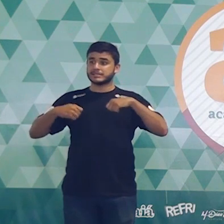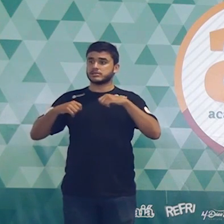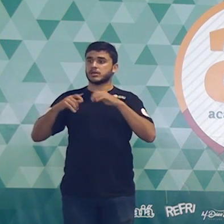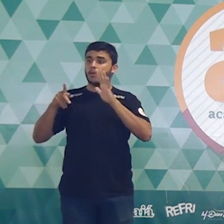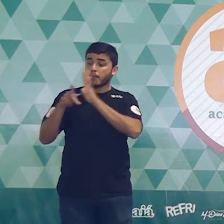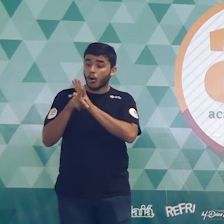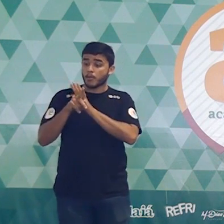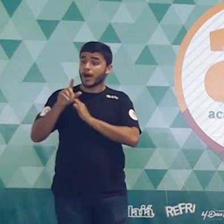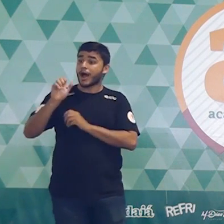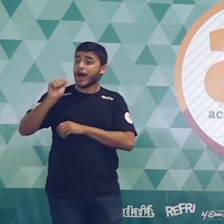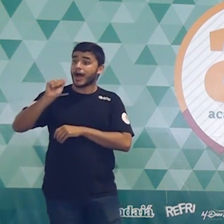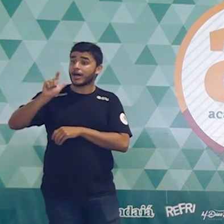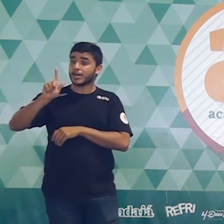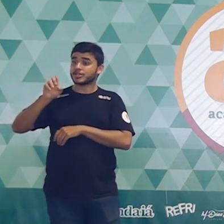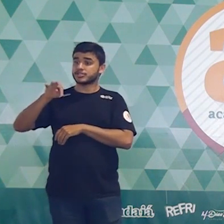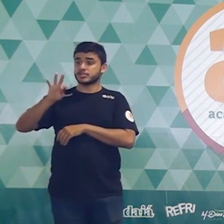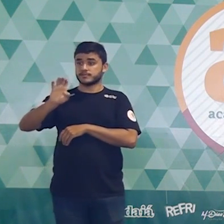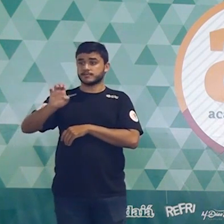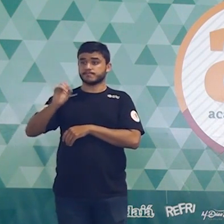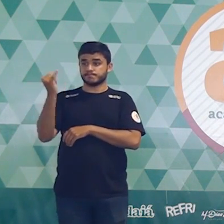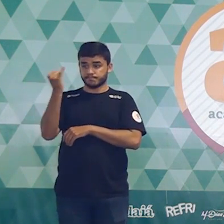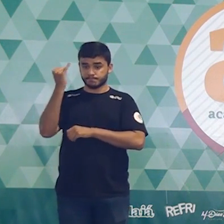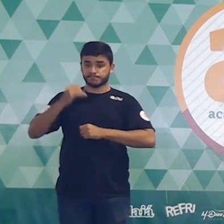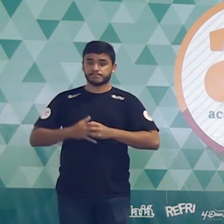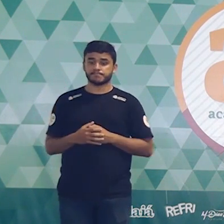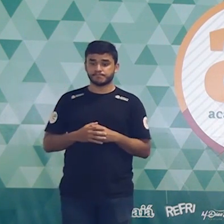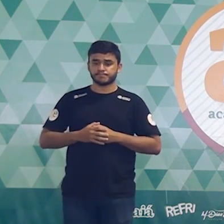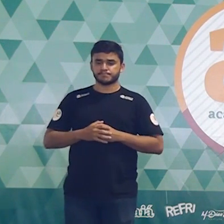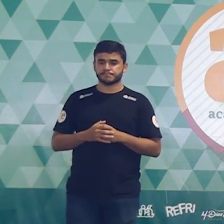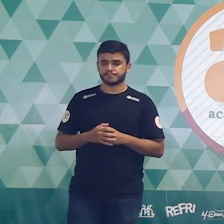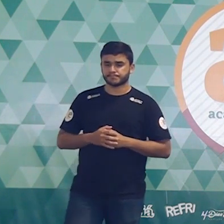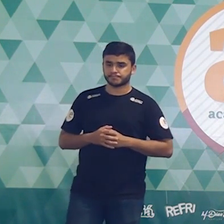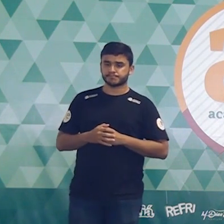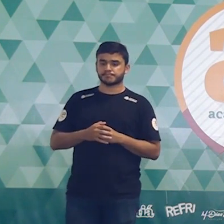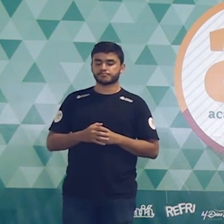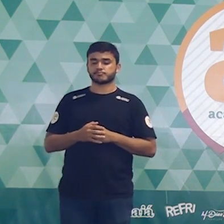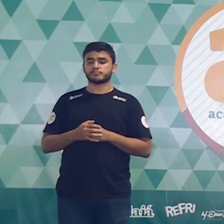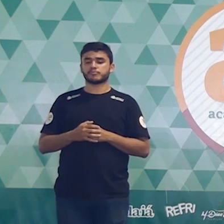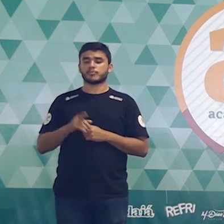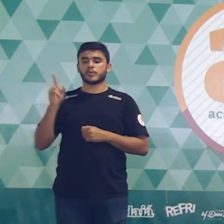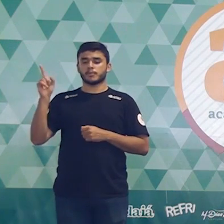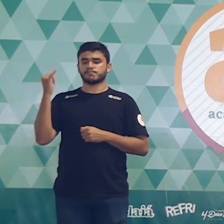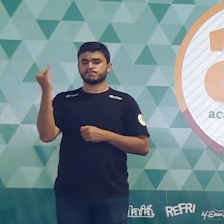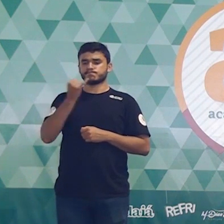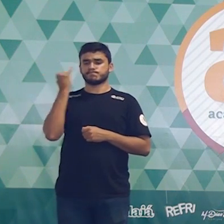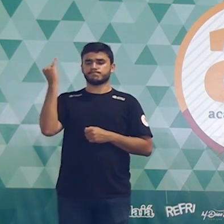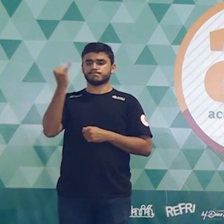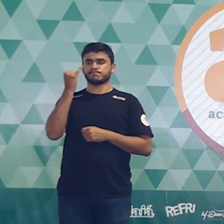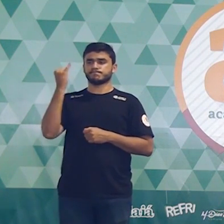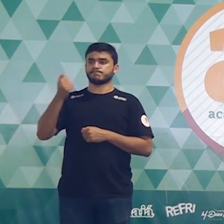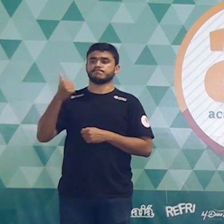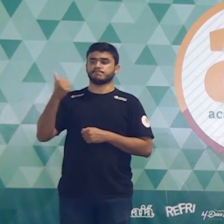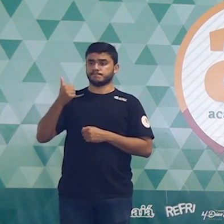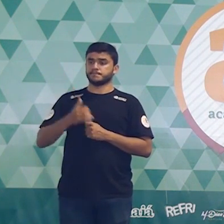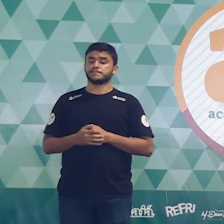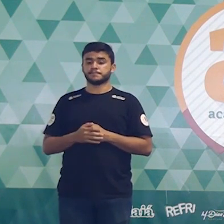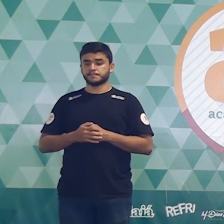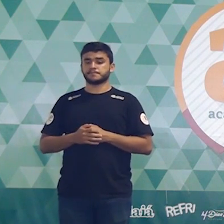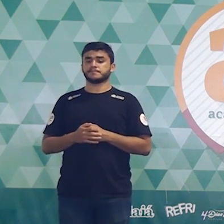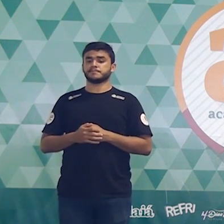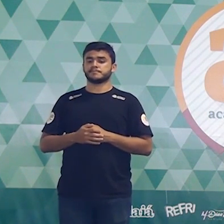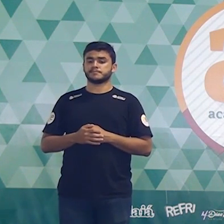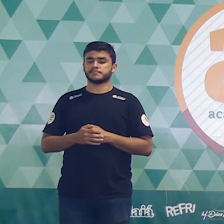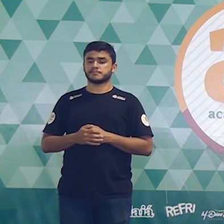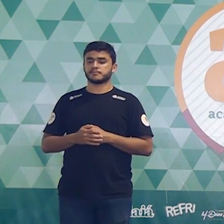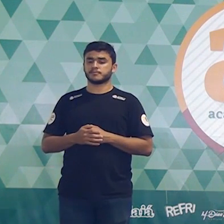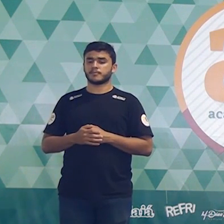Então eu vou ler todinho o importantíssimo 1 que está aí nas telas. Evite como